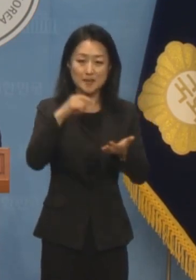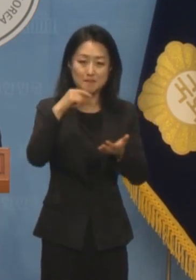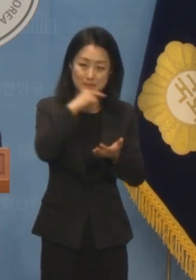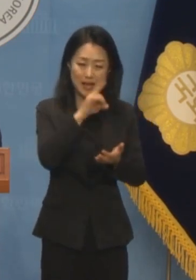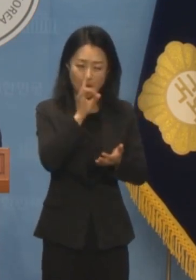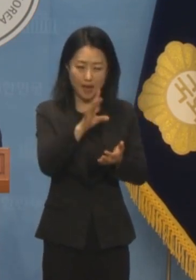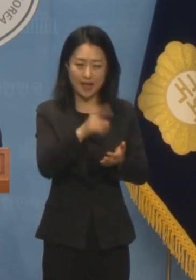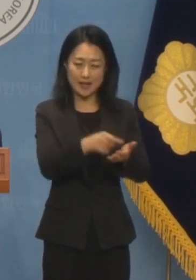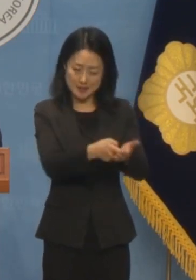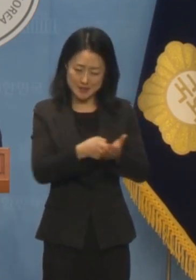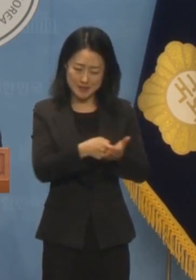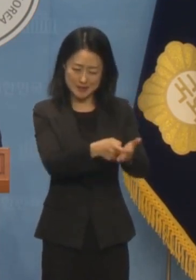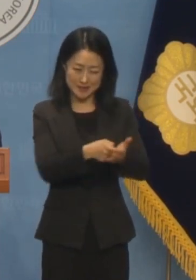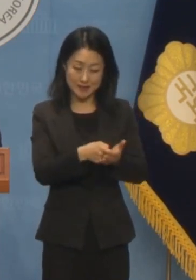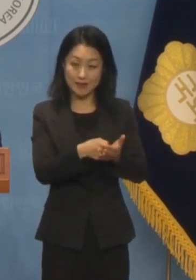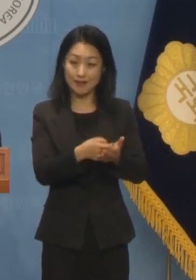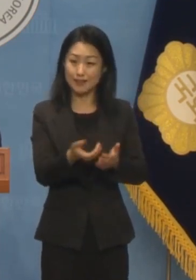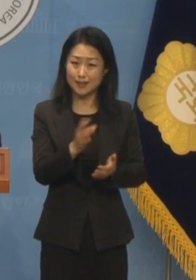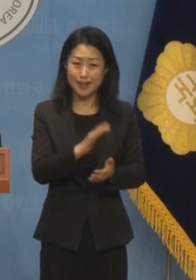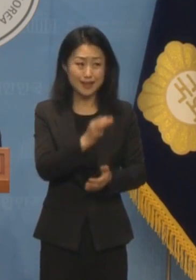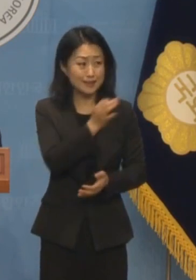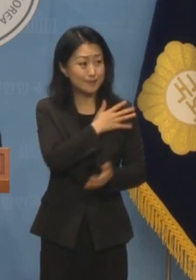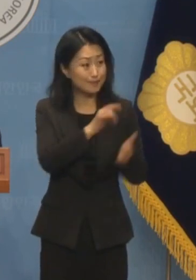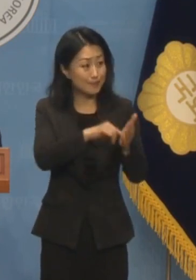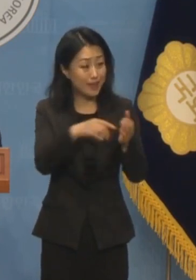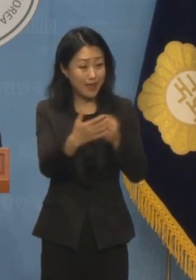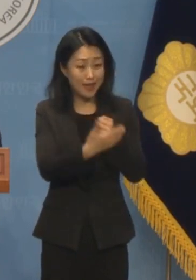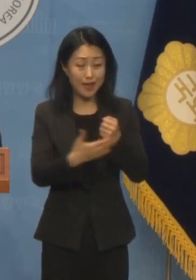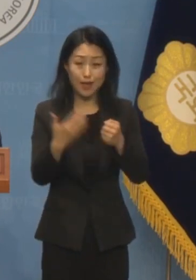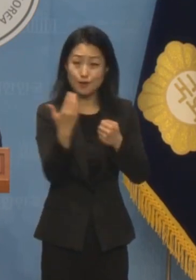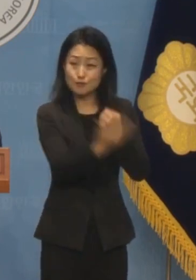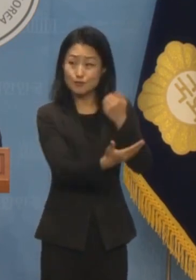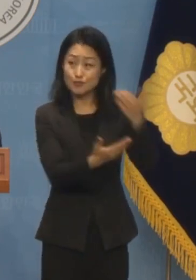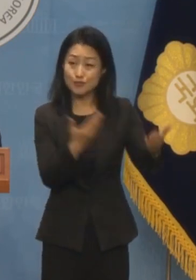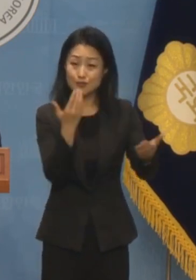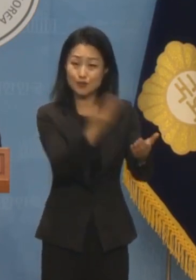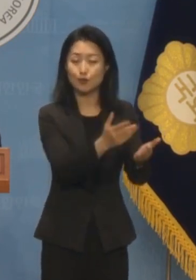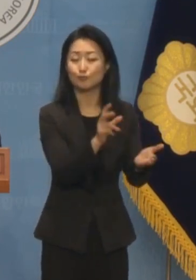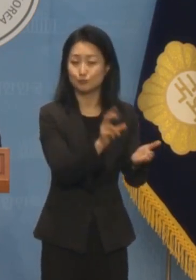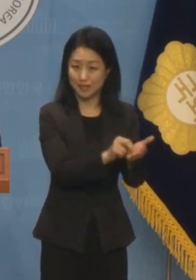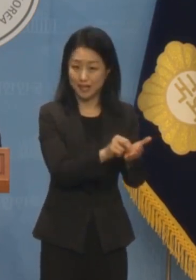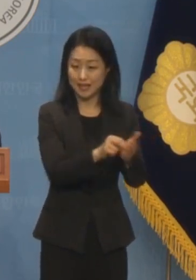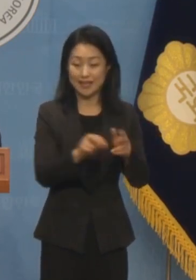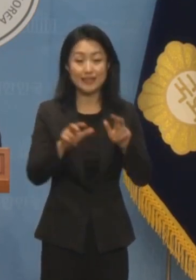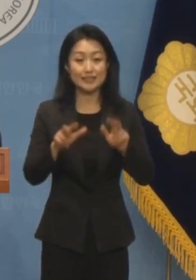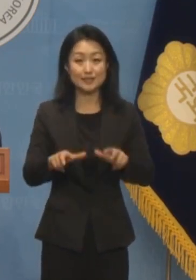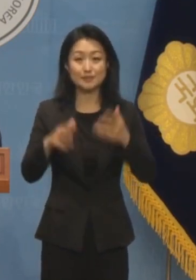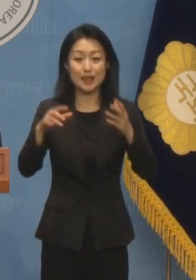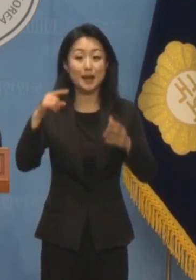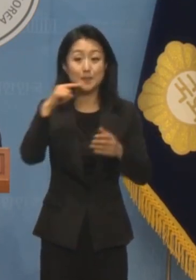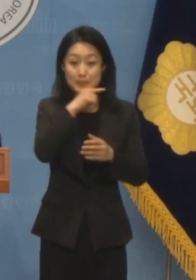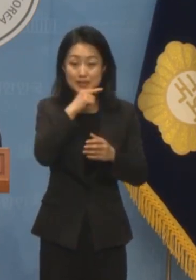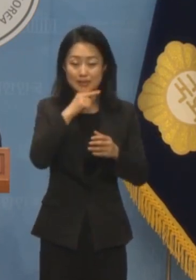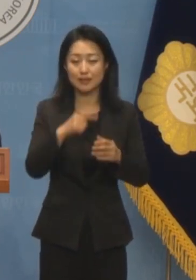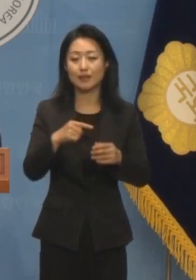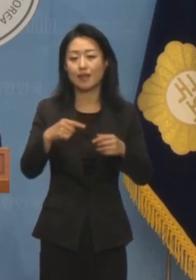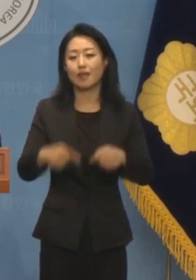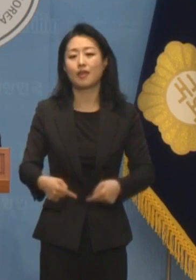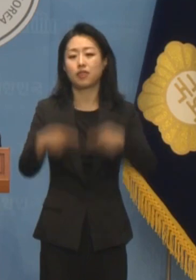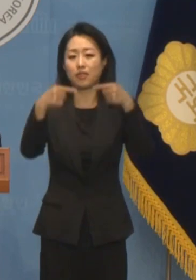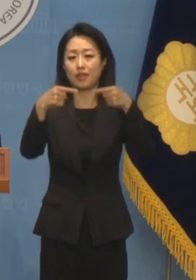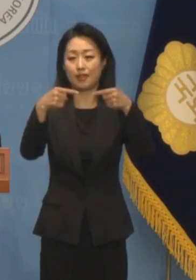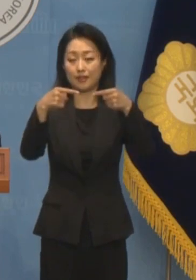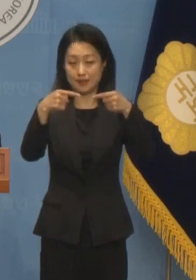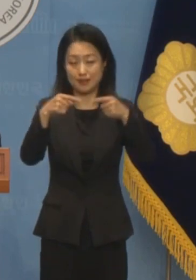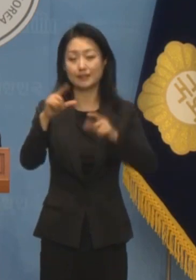외치고 무차별적인 부자 감세를 추진해 오면서 지금 나라 곳간이 말라가고